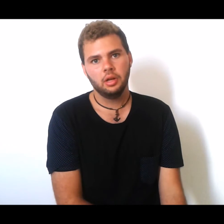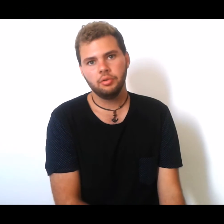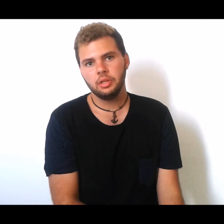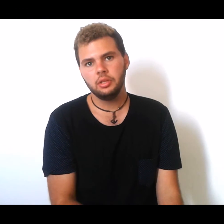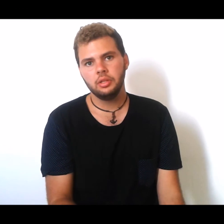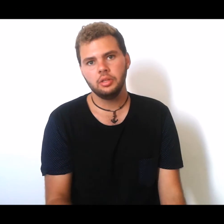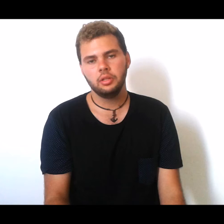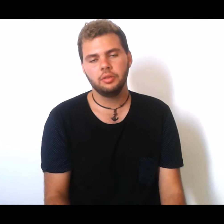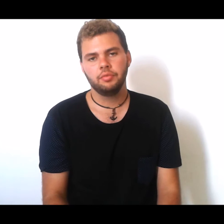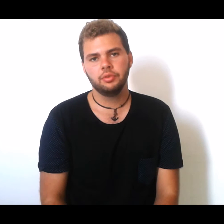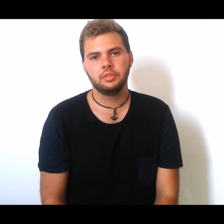Não que